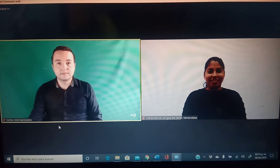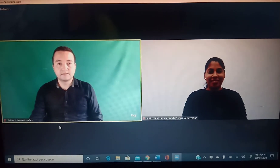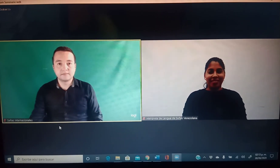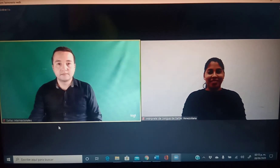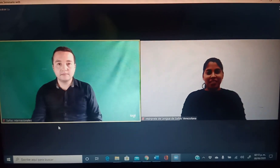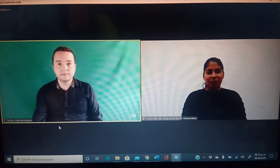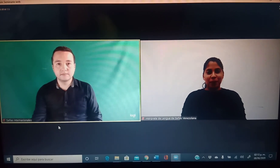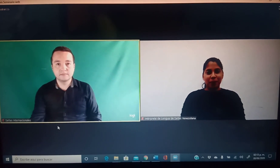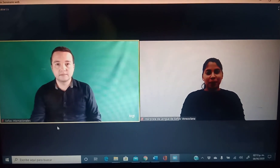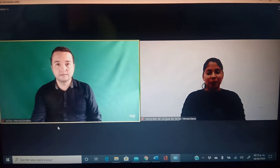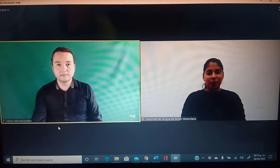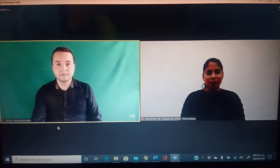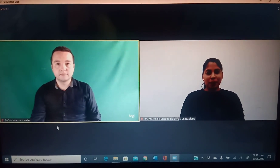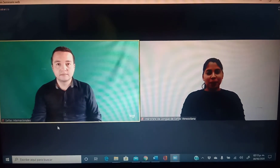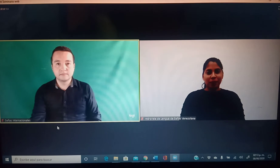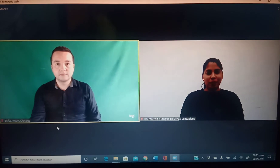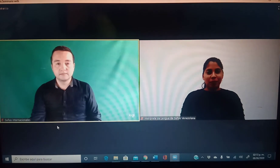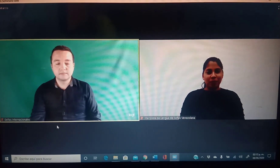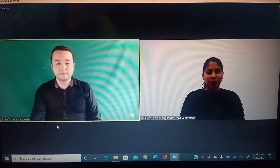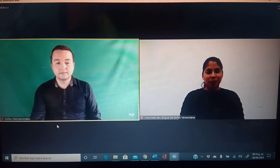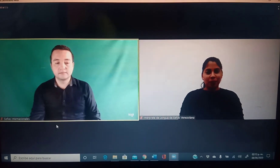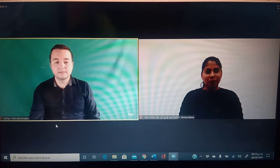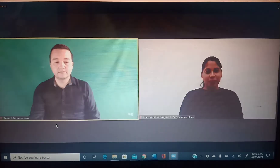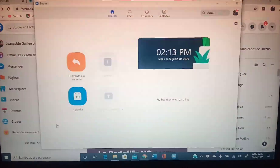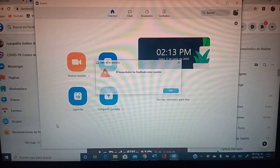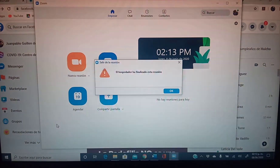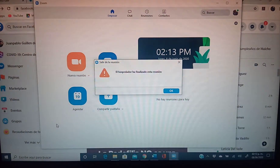Antes de cuatro, mecanizar, reojo, saliente, reojo, saliente.